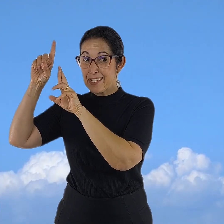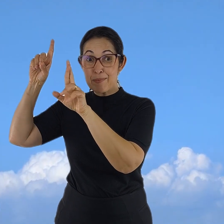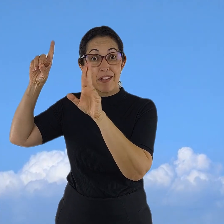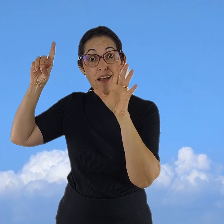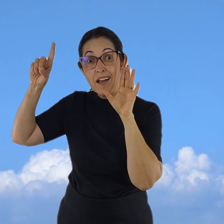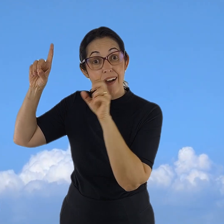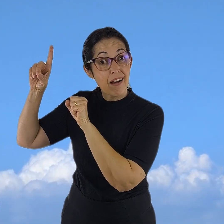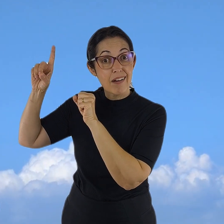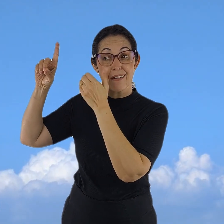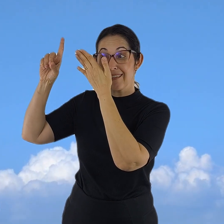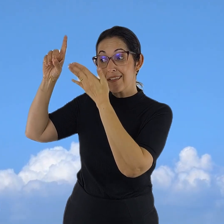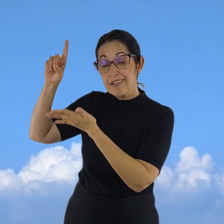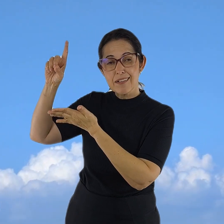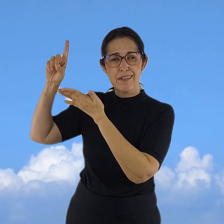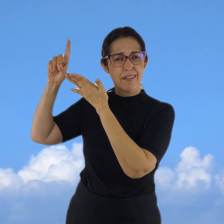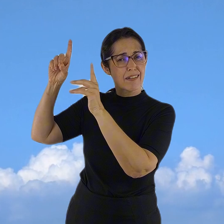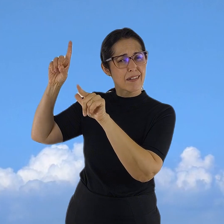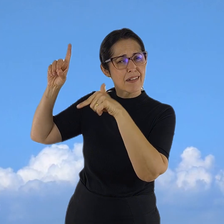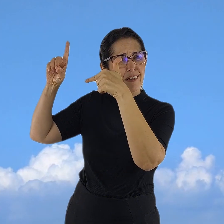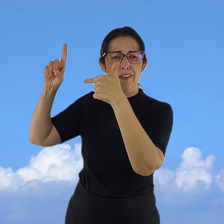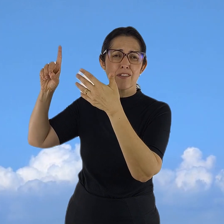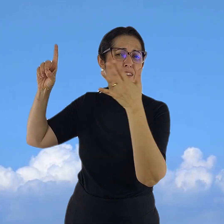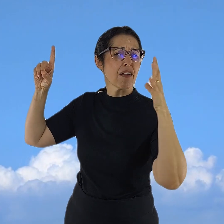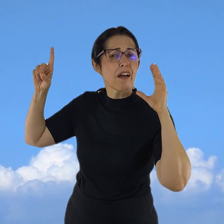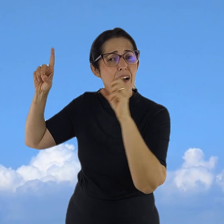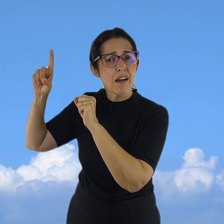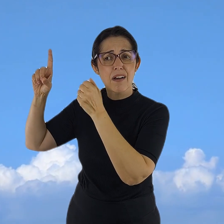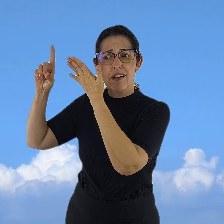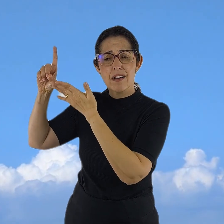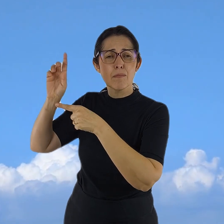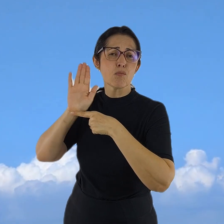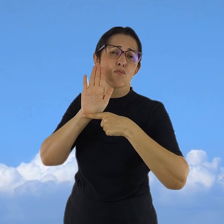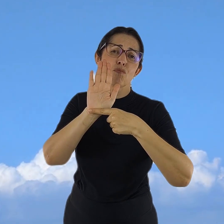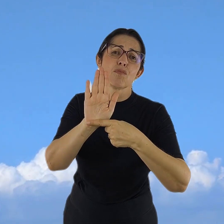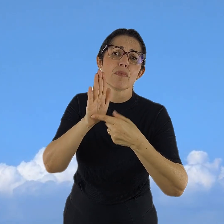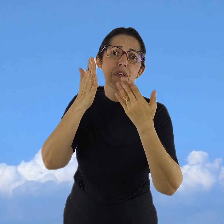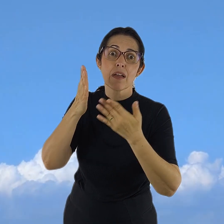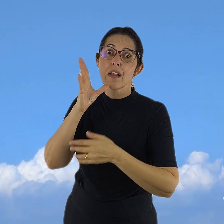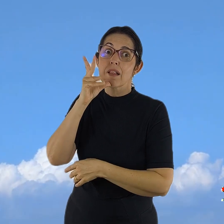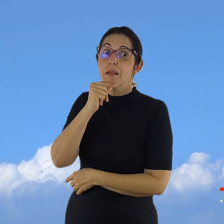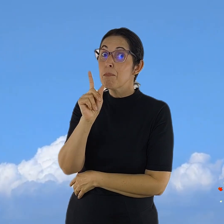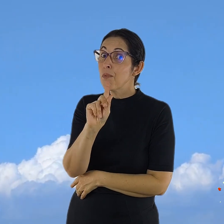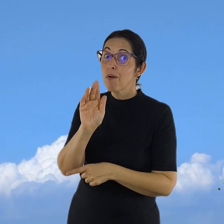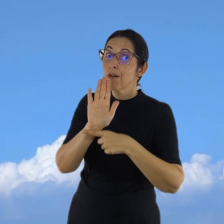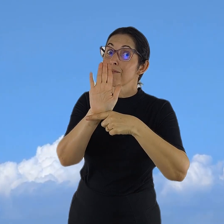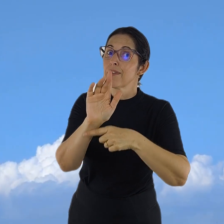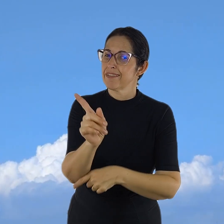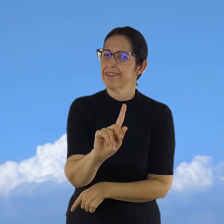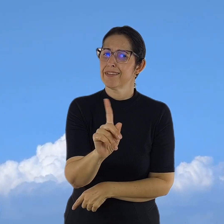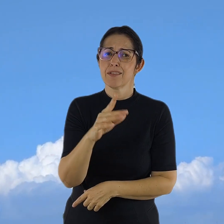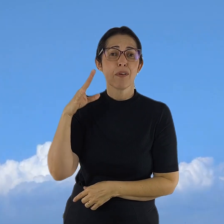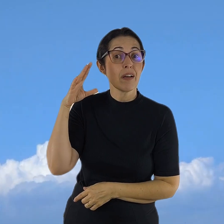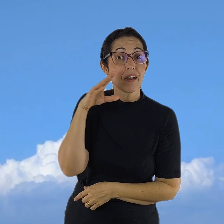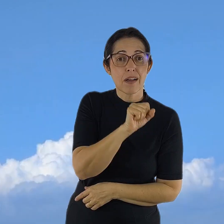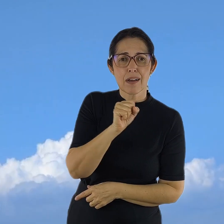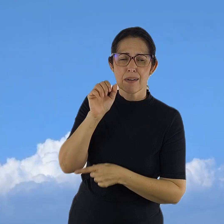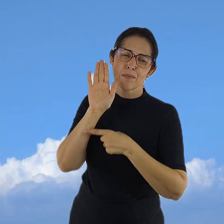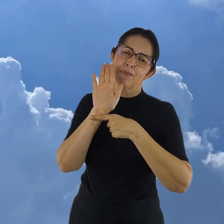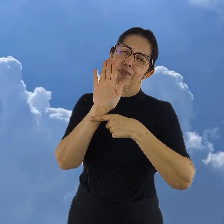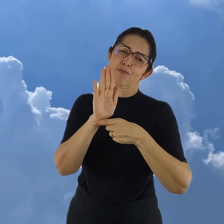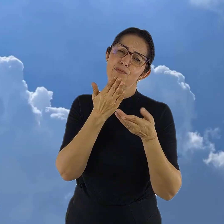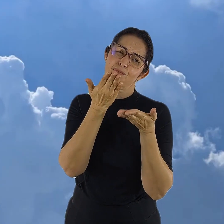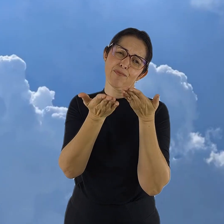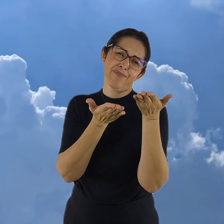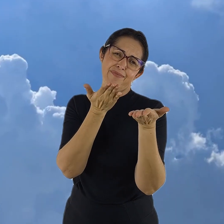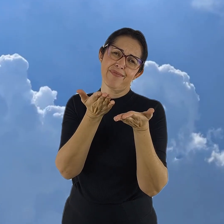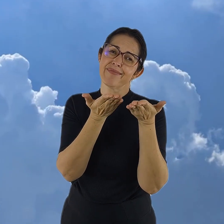nos responder. O Senhor é rápido em agir em nosso favor. O Senhor não é tardio, não. O Senhor é rápido em